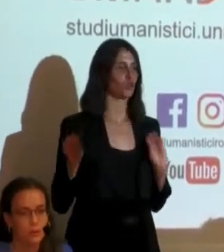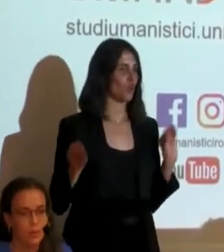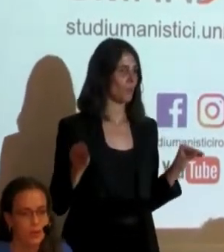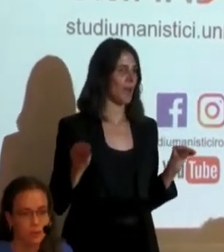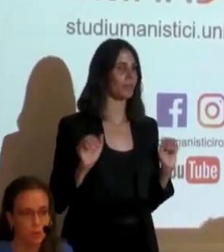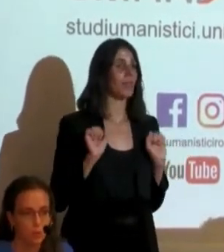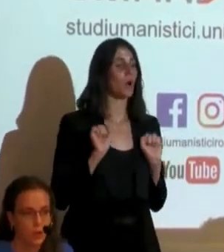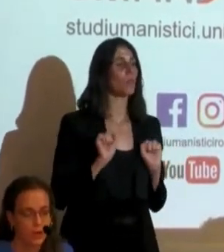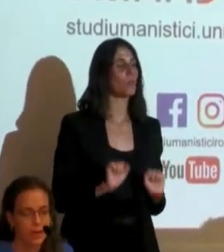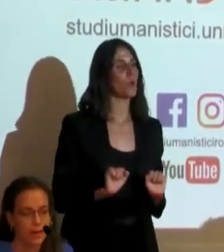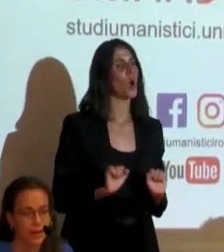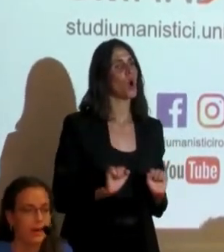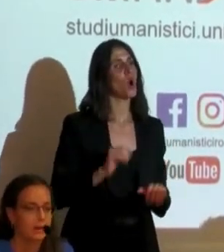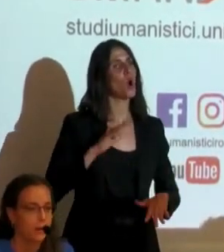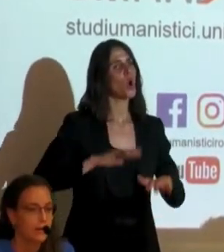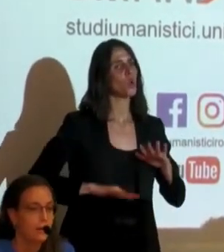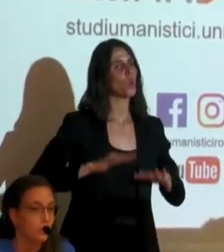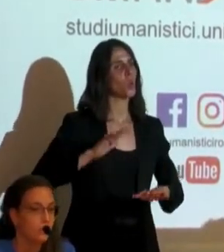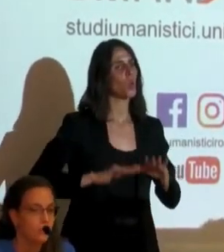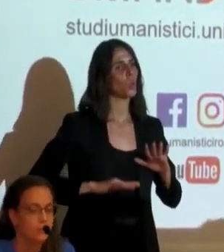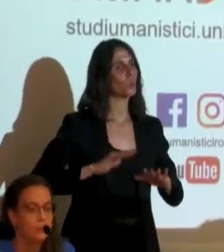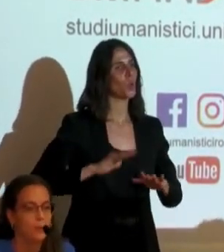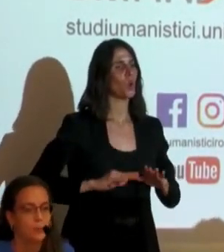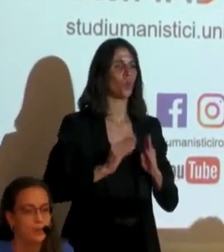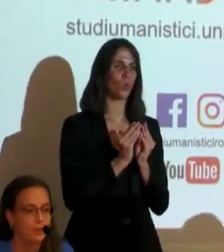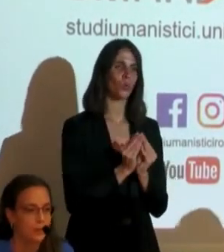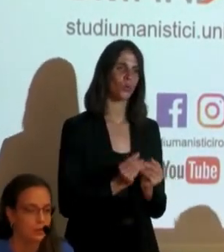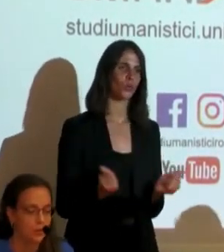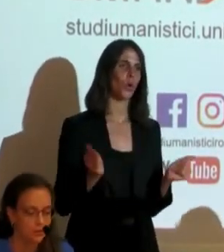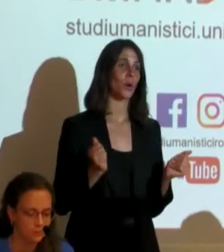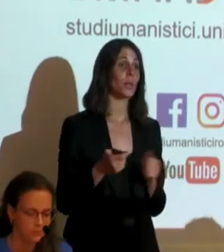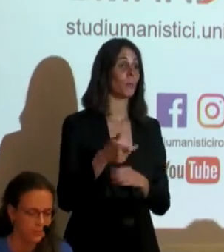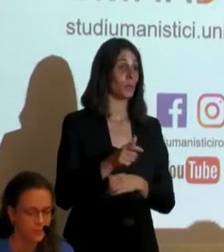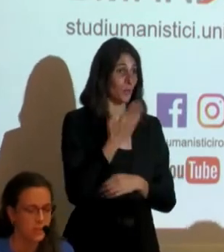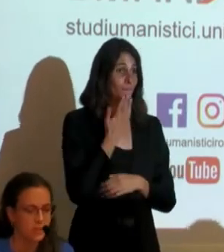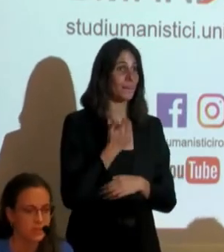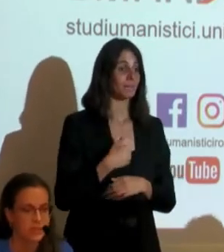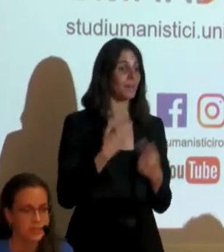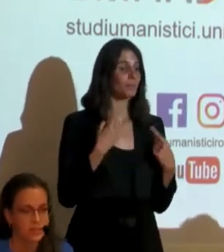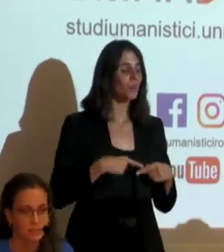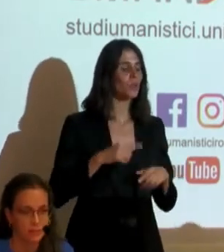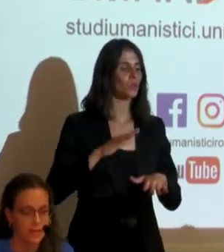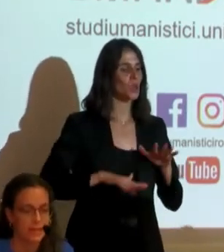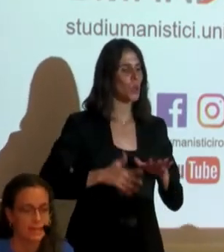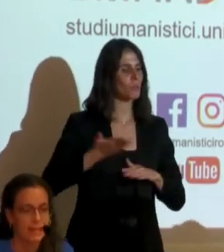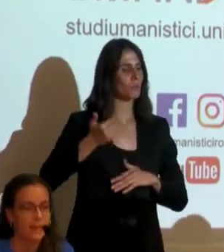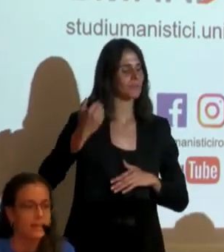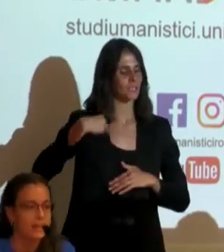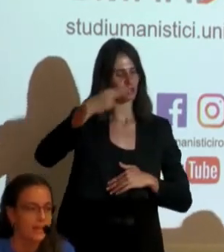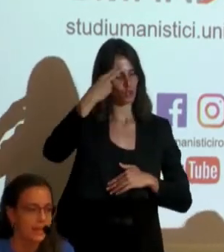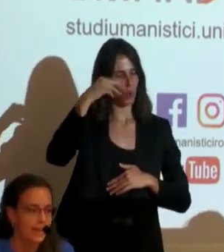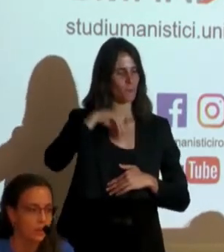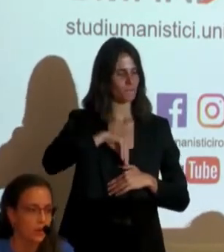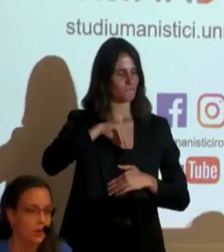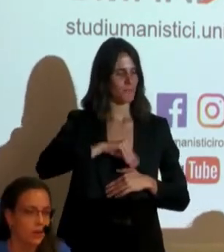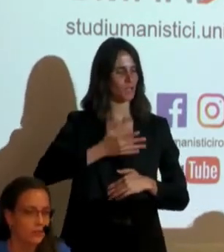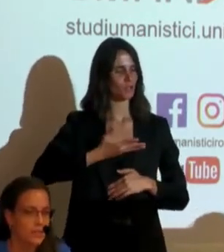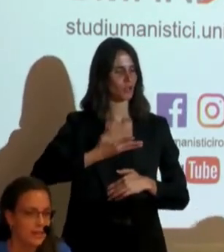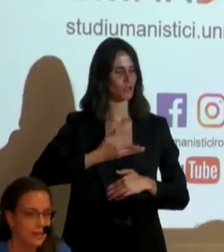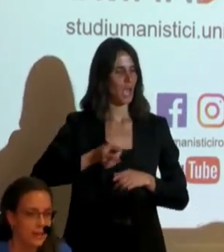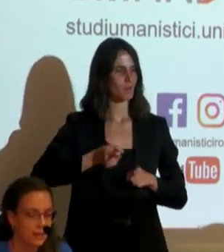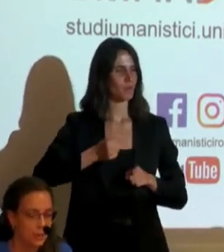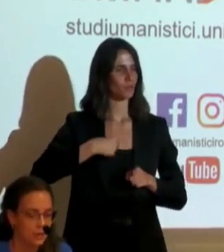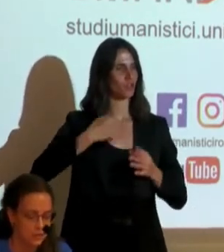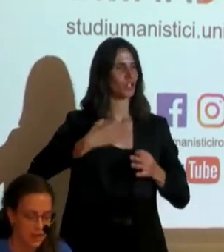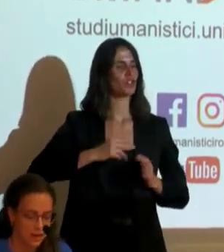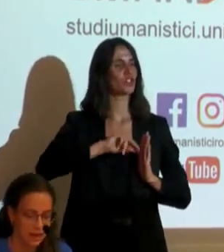quello che poi è il dubbio che ha riguardato almeno me per prima quando decisi di iscrivermi a lettere, e credo vi